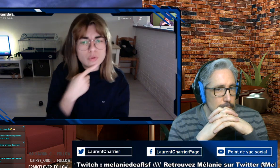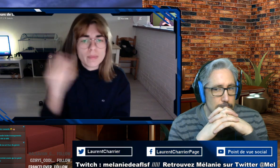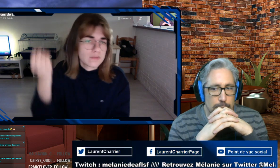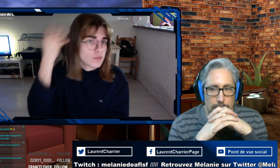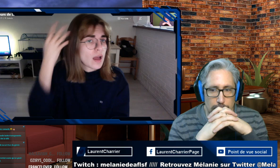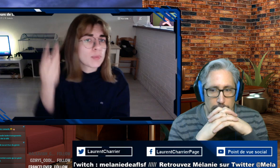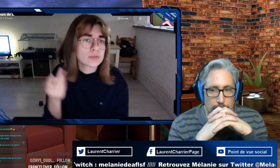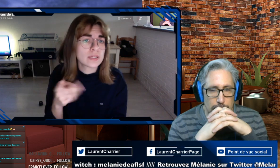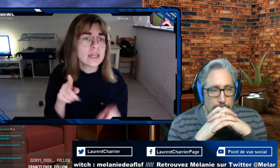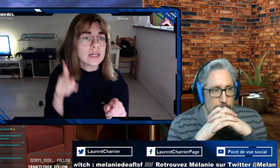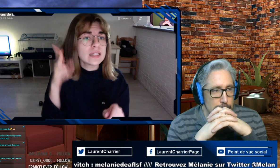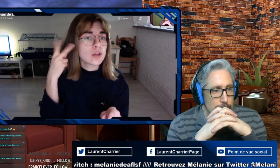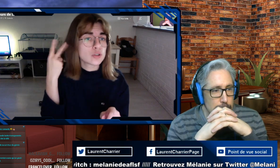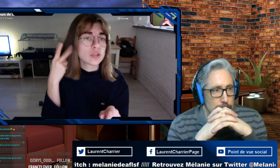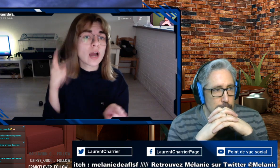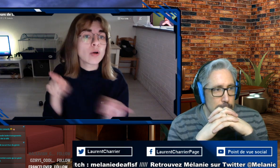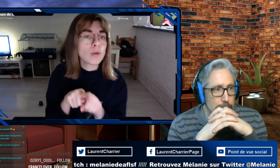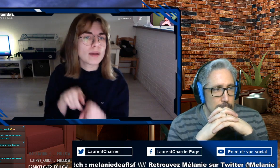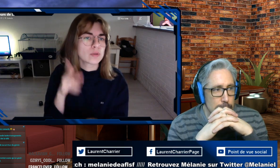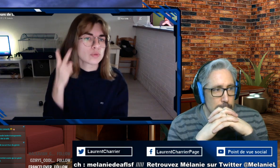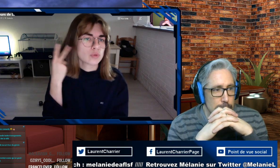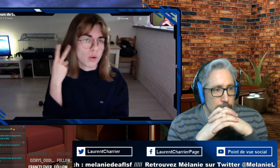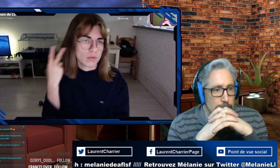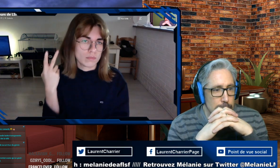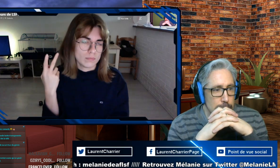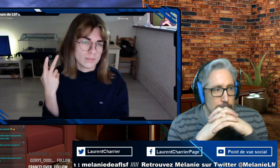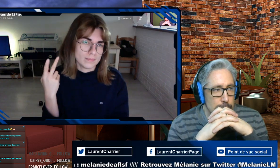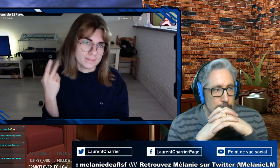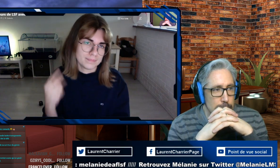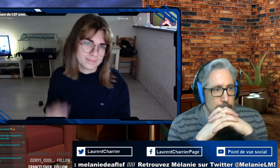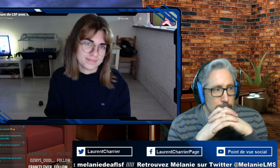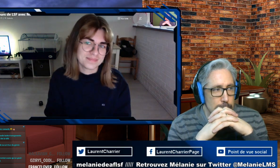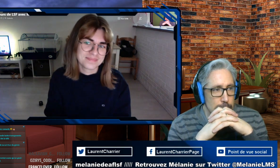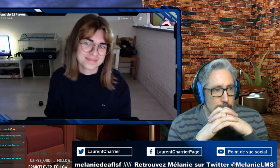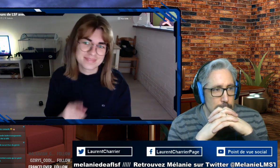il est sûr, mais il ne peut pas implanter. Il entendra comme un entendant.